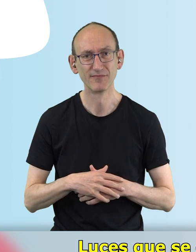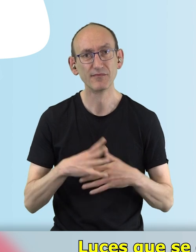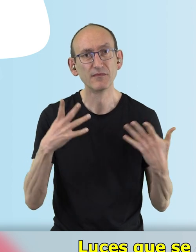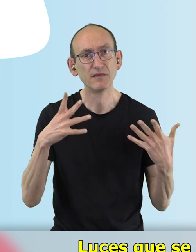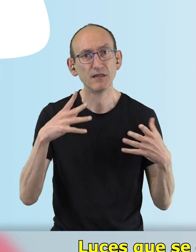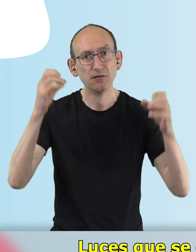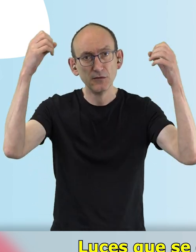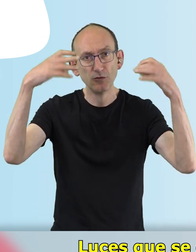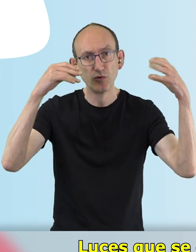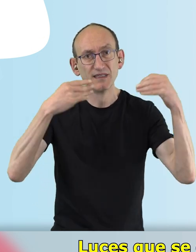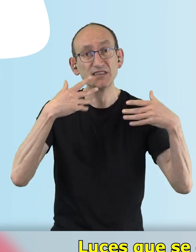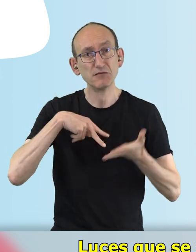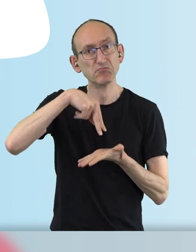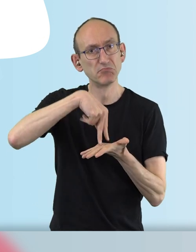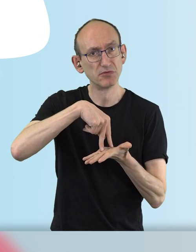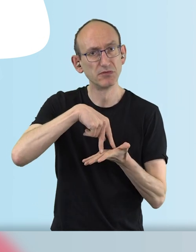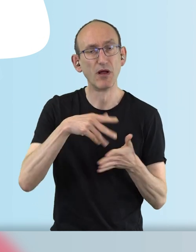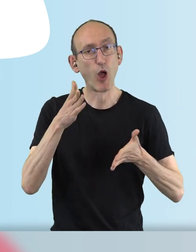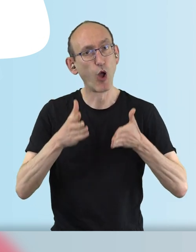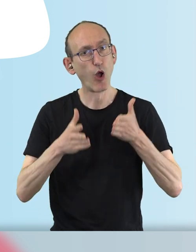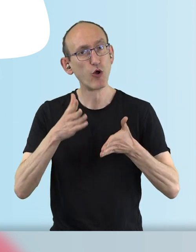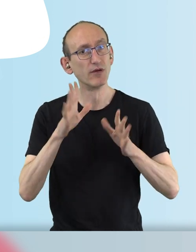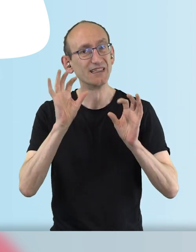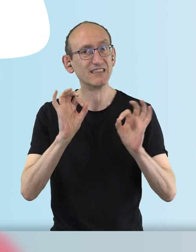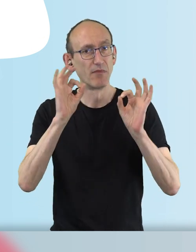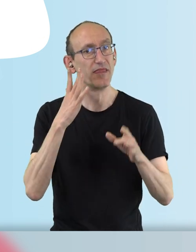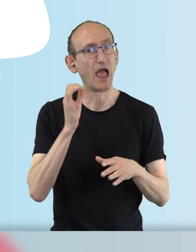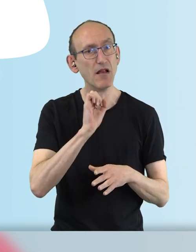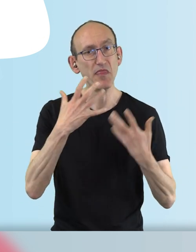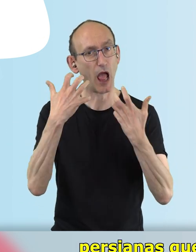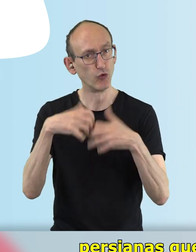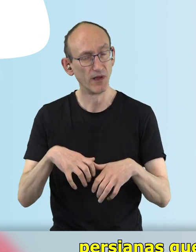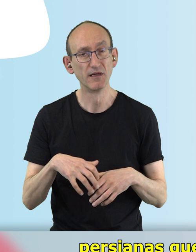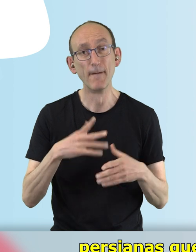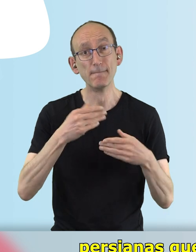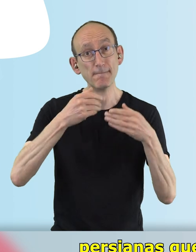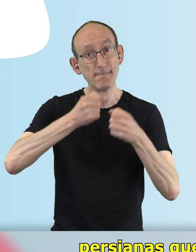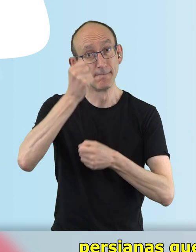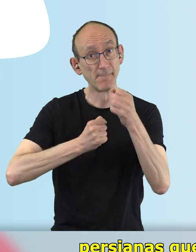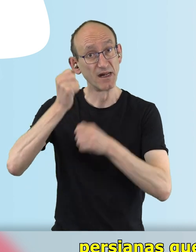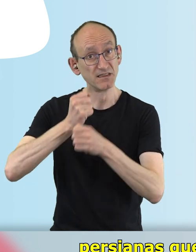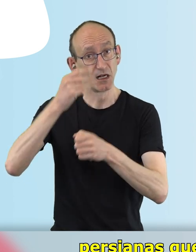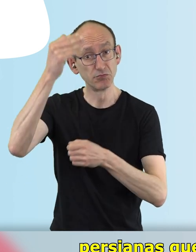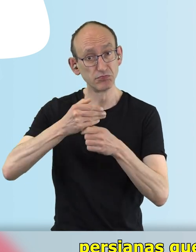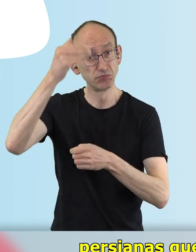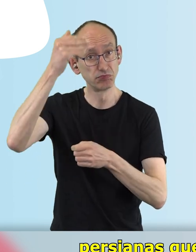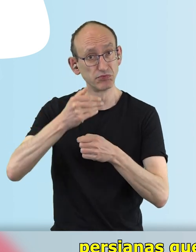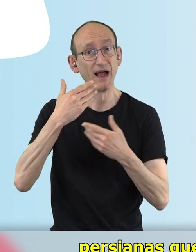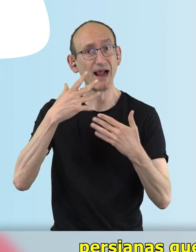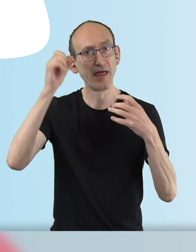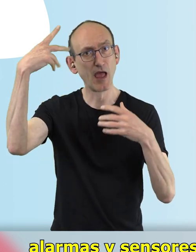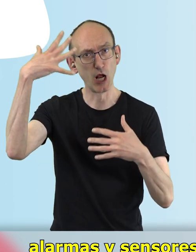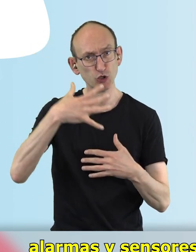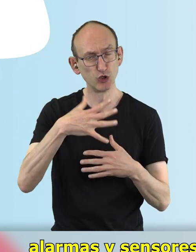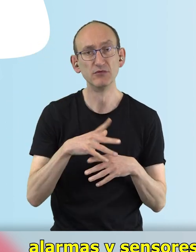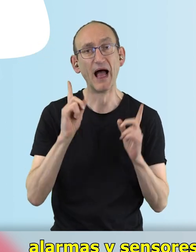Luces que se encienden solo con nuestra presencia. Robots de limpieza automática. Persianas que se suben y se bajan con la luz